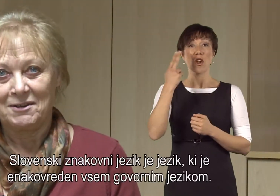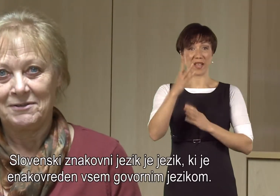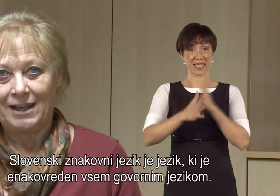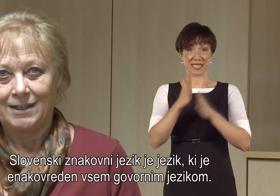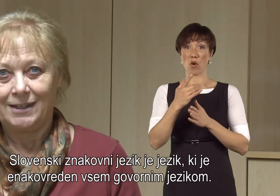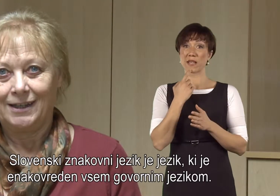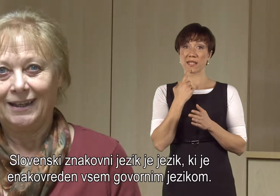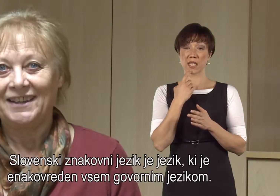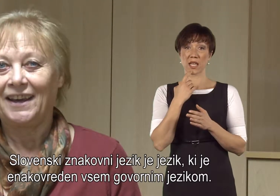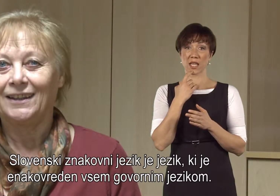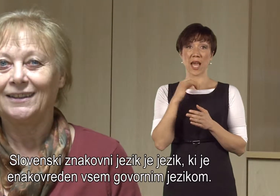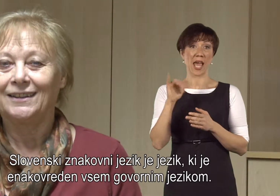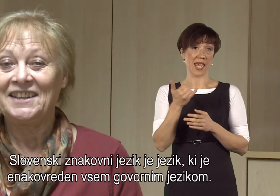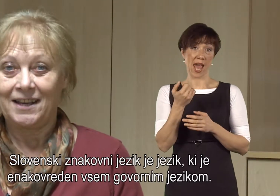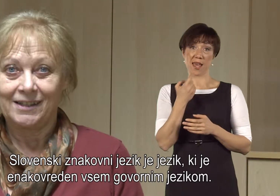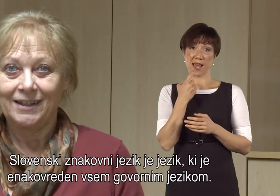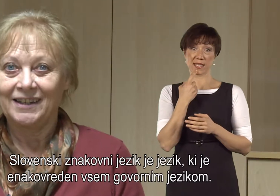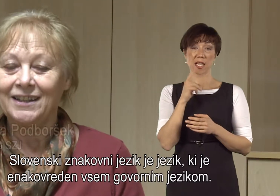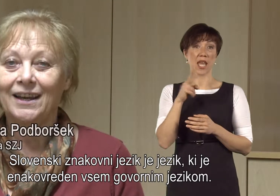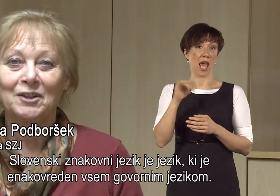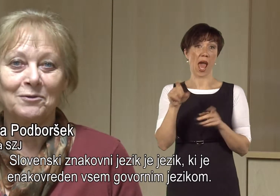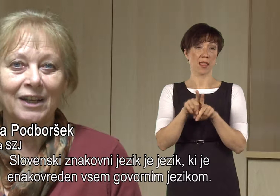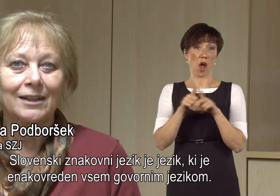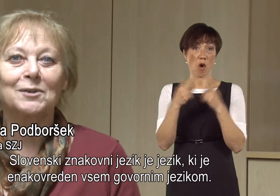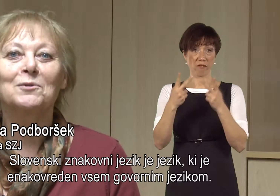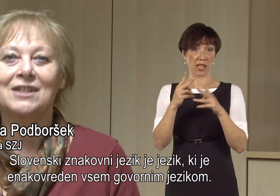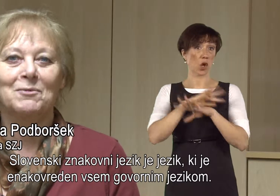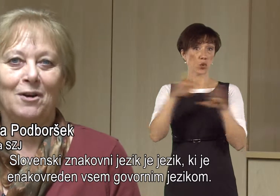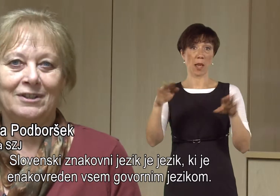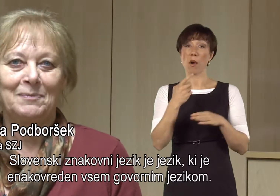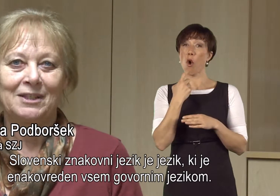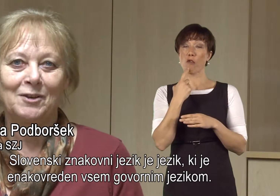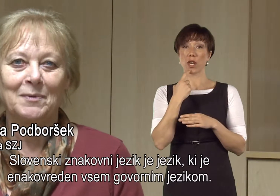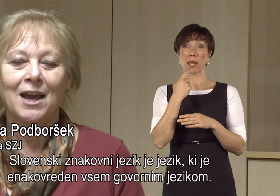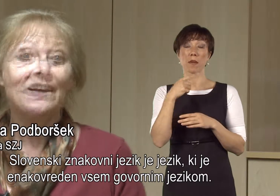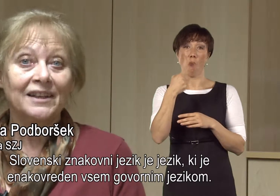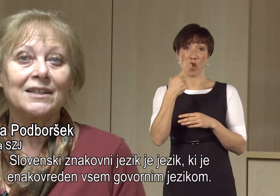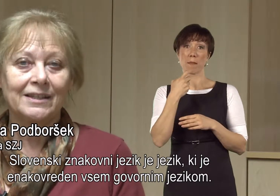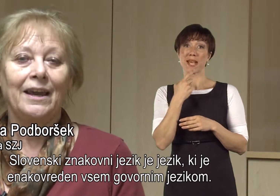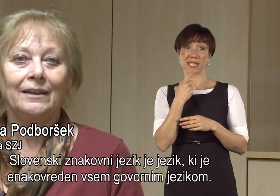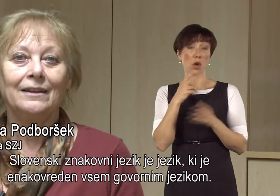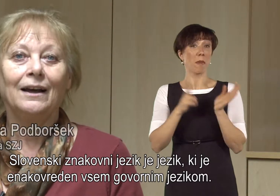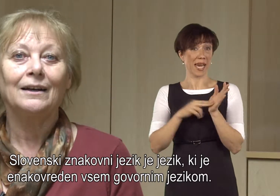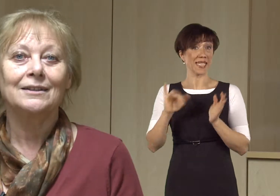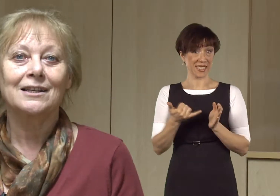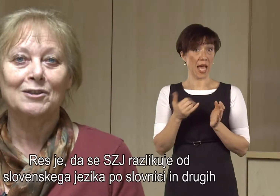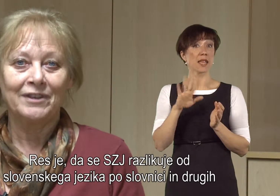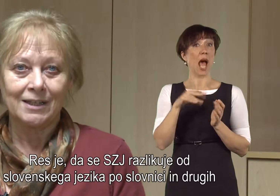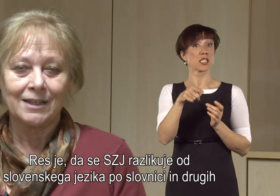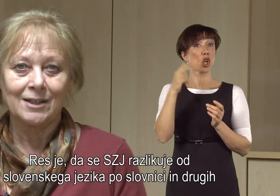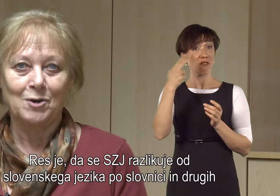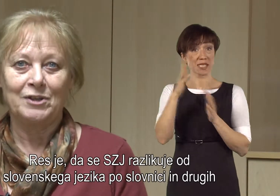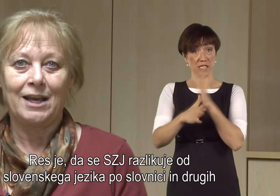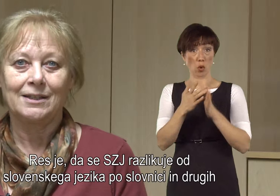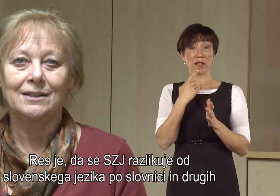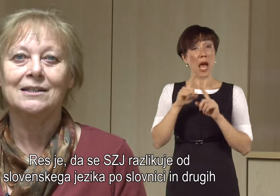Slovenski znakovni jezik je jezik, ki je enakovreden vsem govornim jezikom. Res je, da se